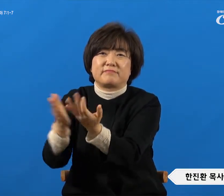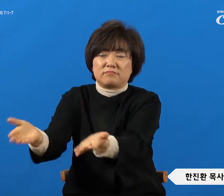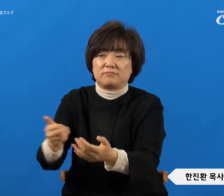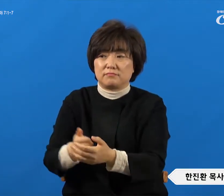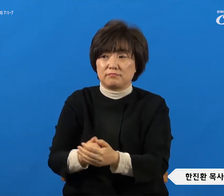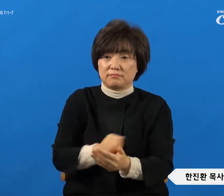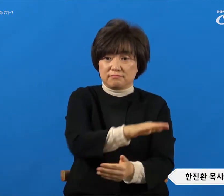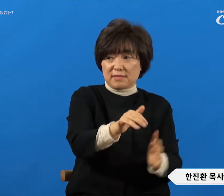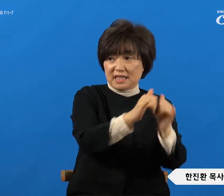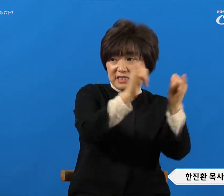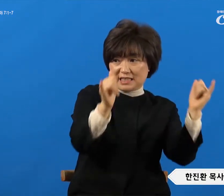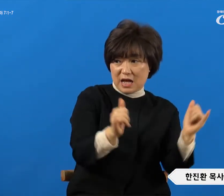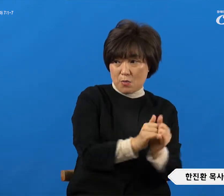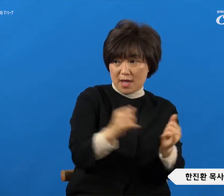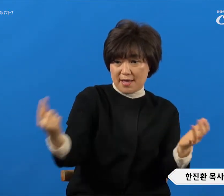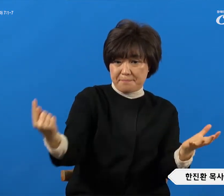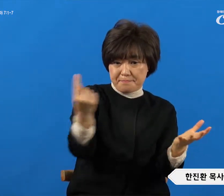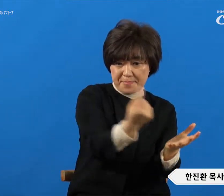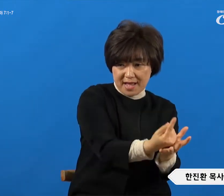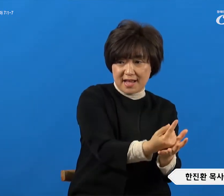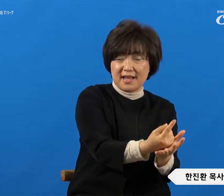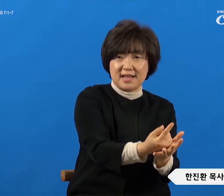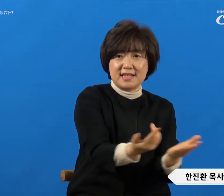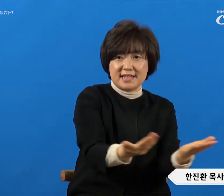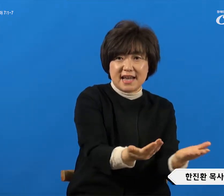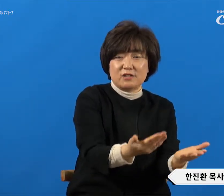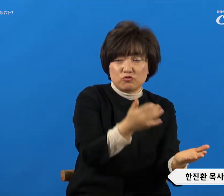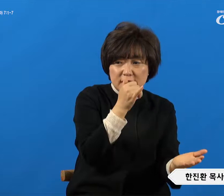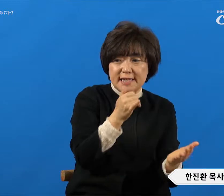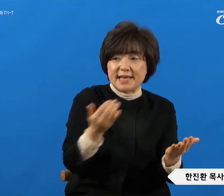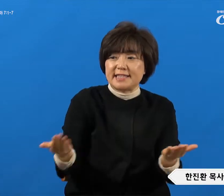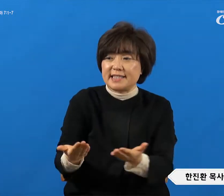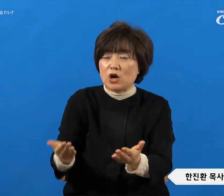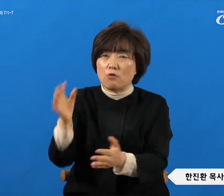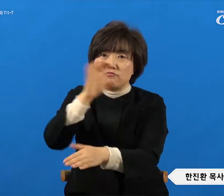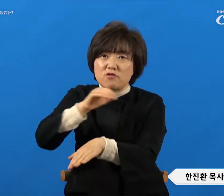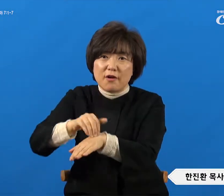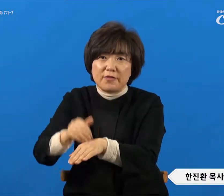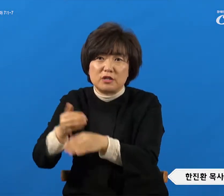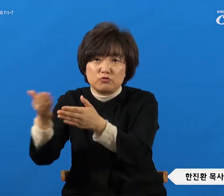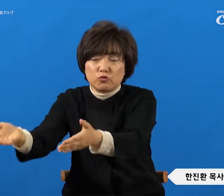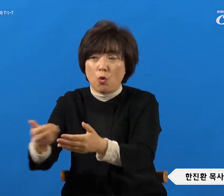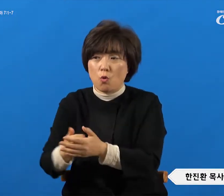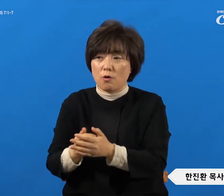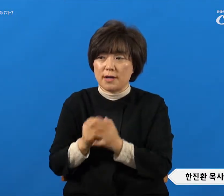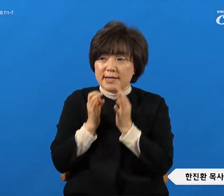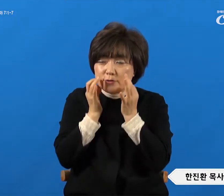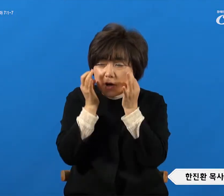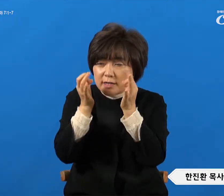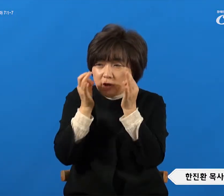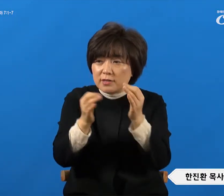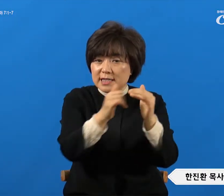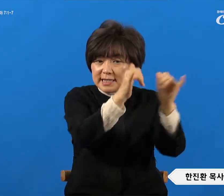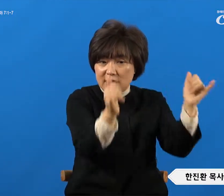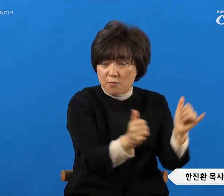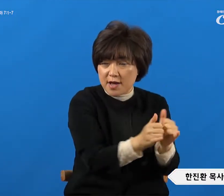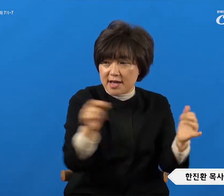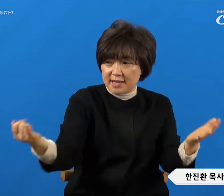사회 정착을 위해서 직업 훈련도 시켜주고, 그리고 최선을 다해서 잘 정착할 수 있도록